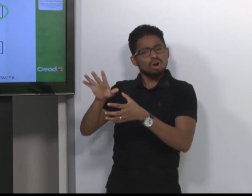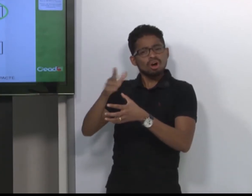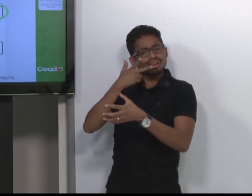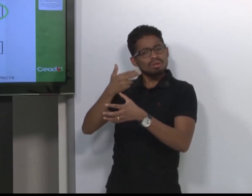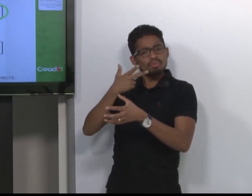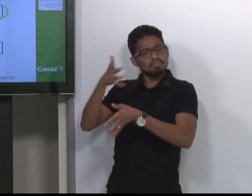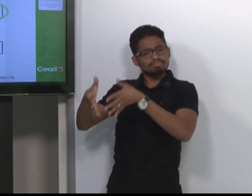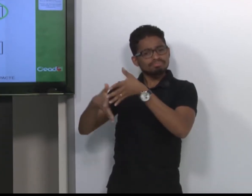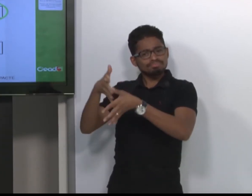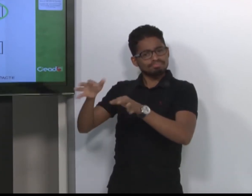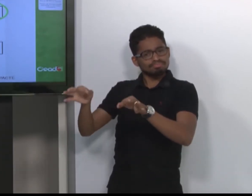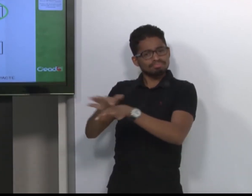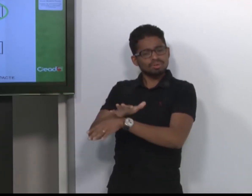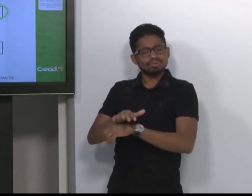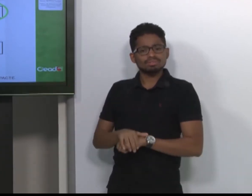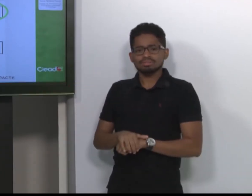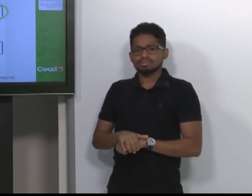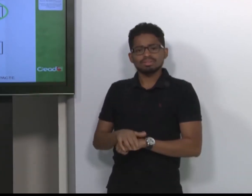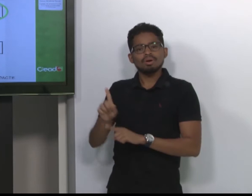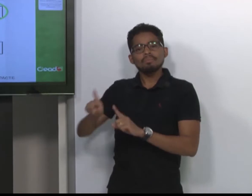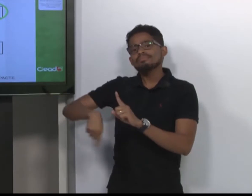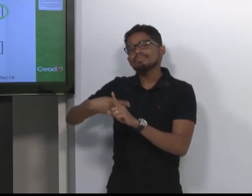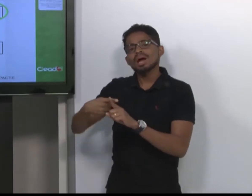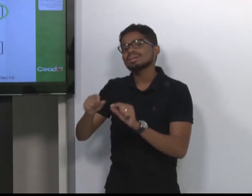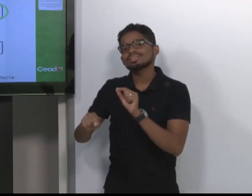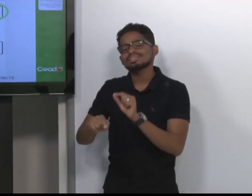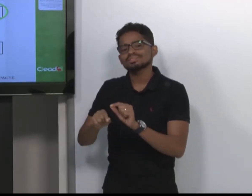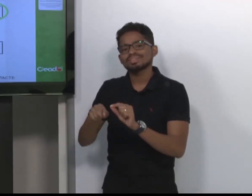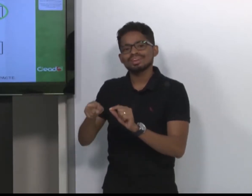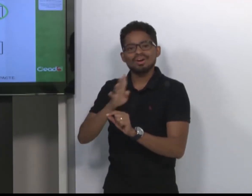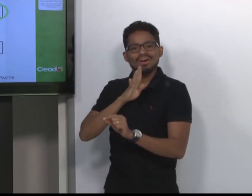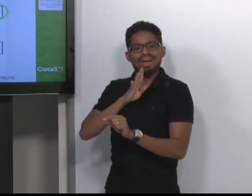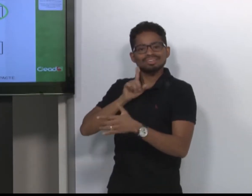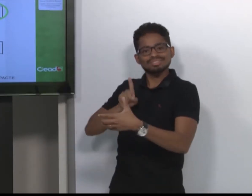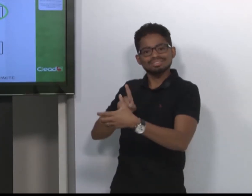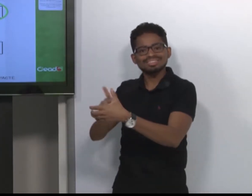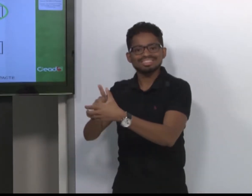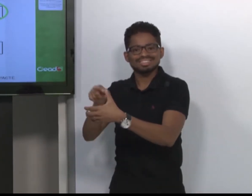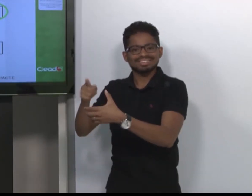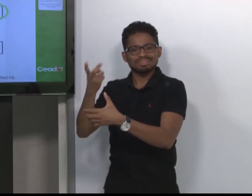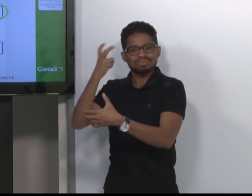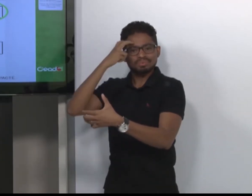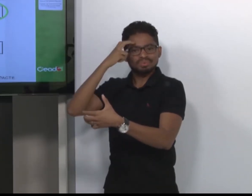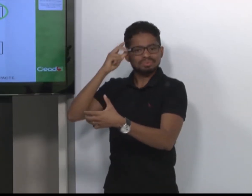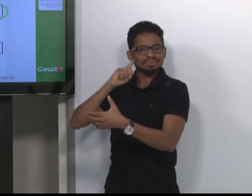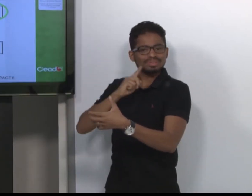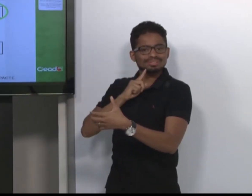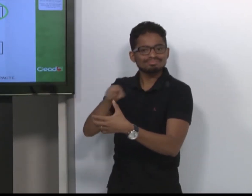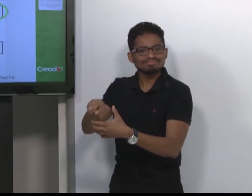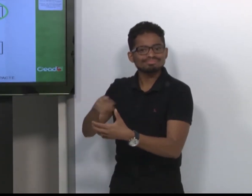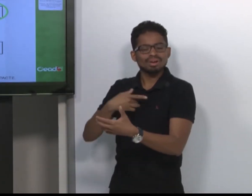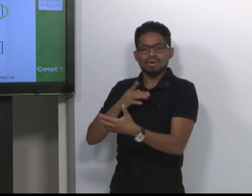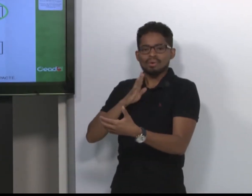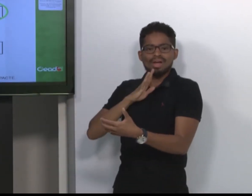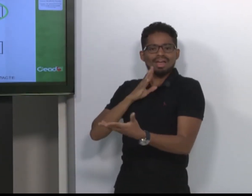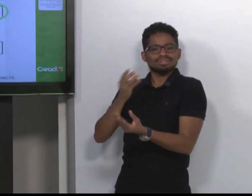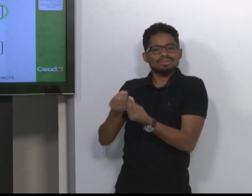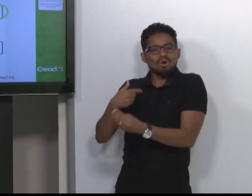A comunidade surda utiliza somente a língua de sinais? Não. É necessário que eu entenda da cultura